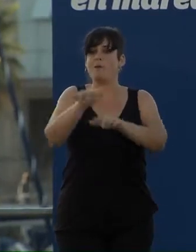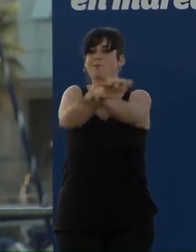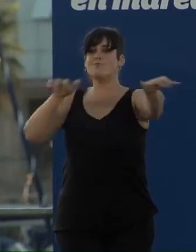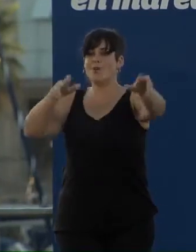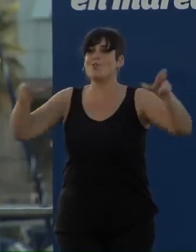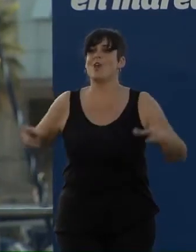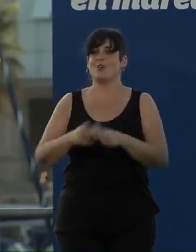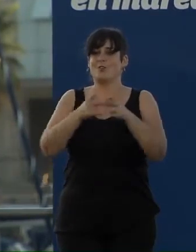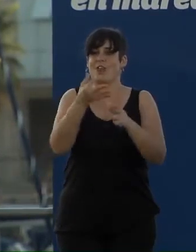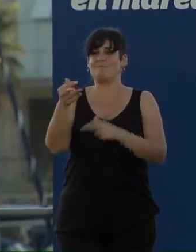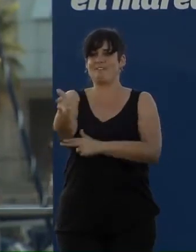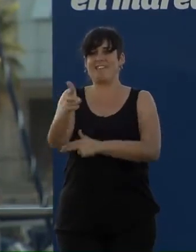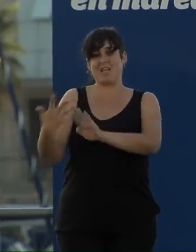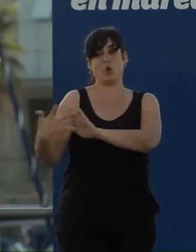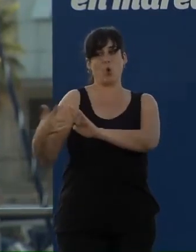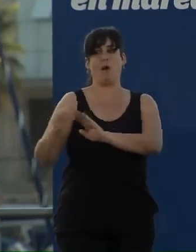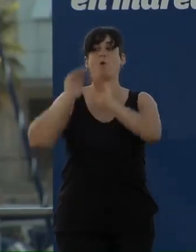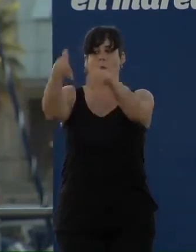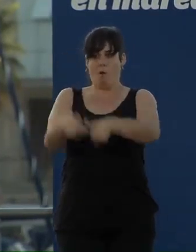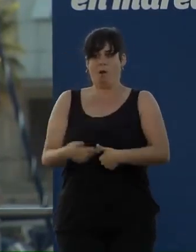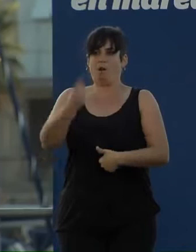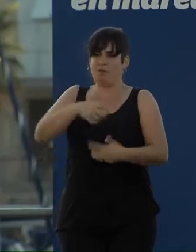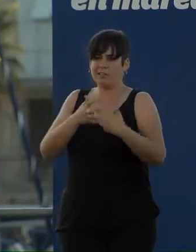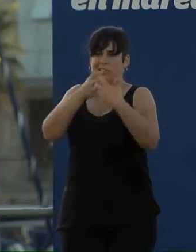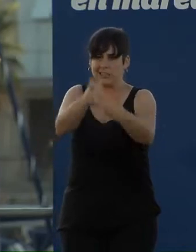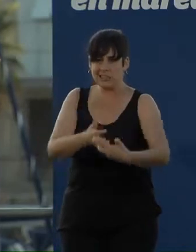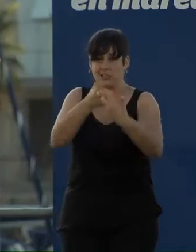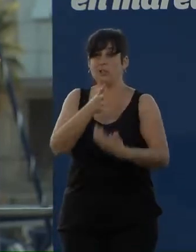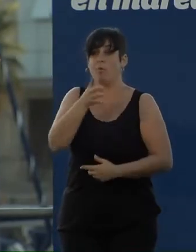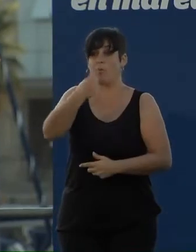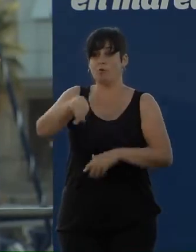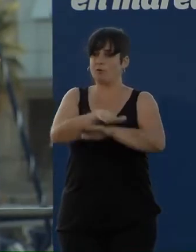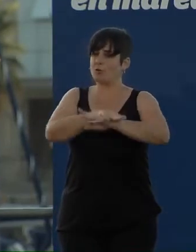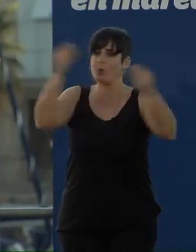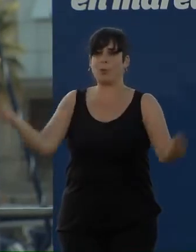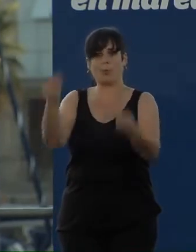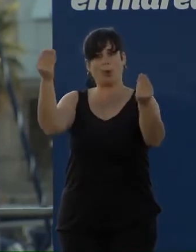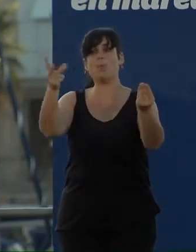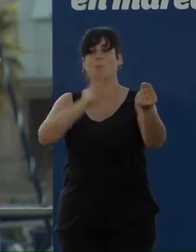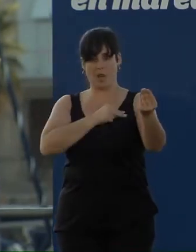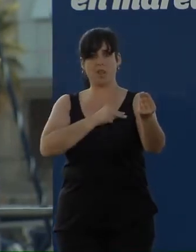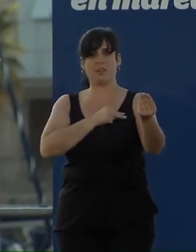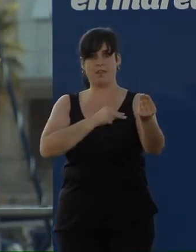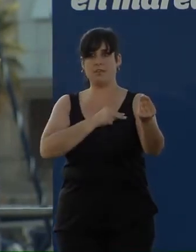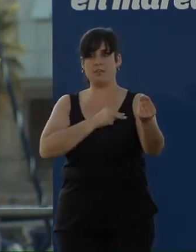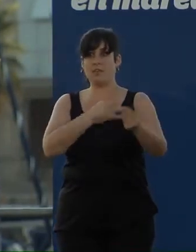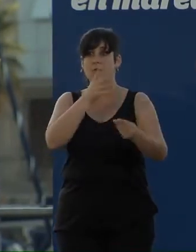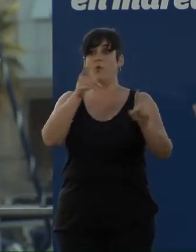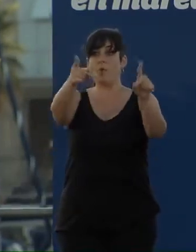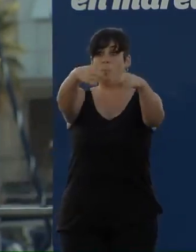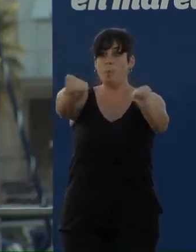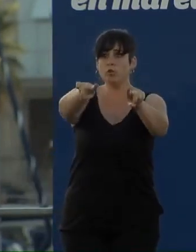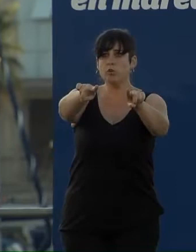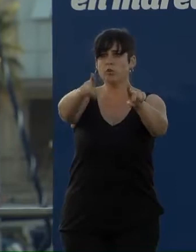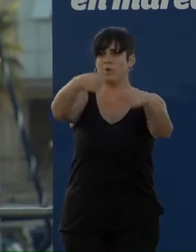soci para restauración dos dereitos roubados porque merecemos un goberno mellor porque este país vos vigo V